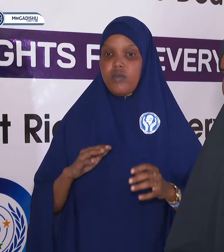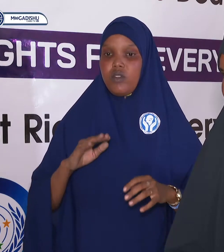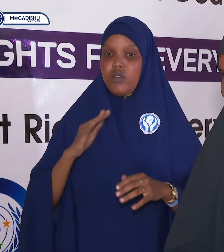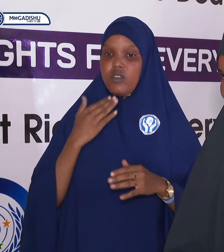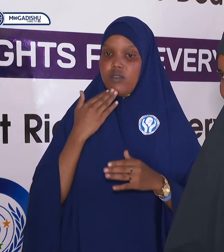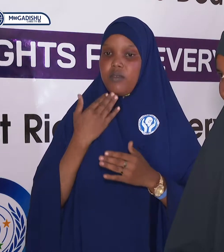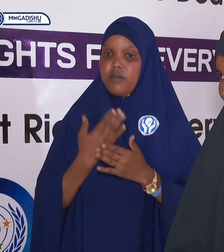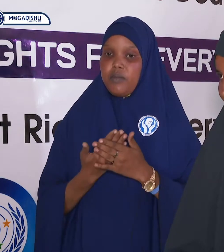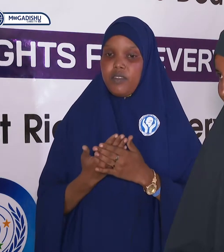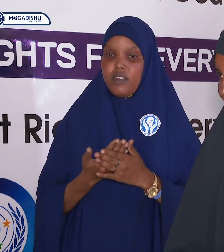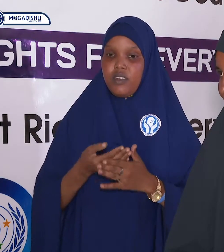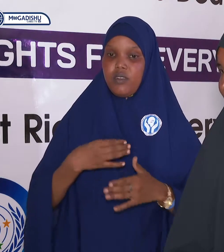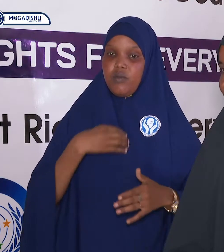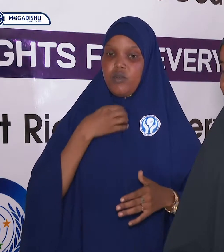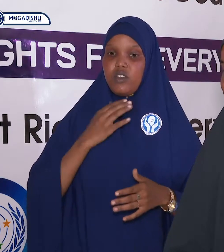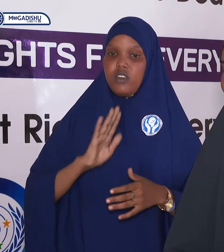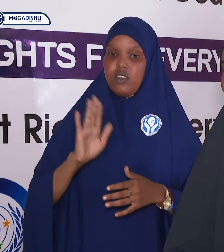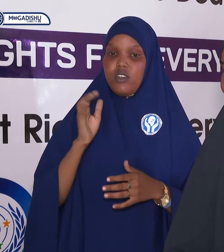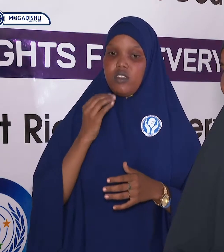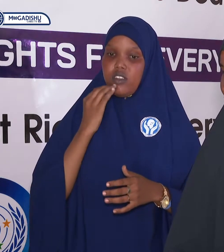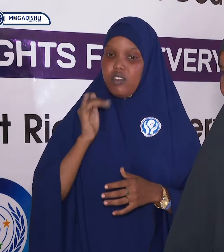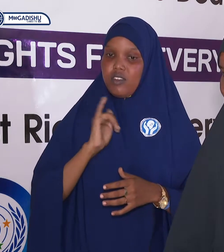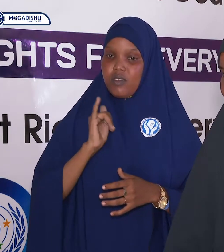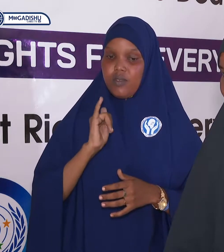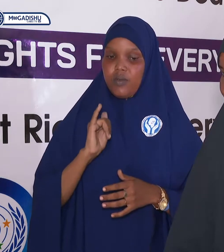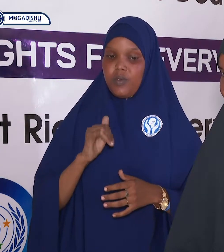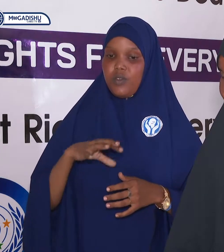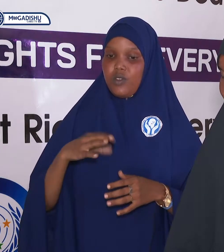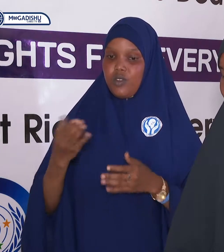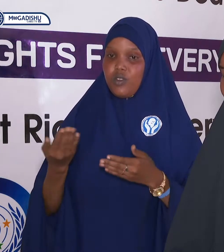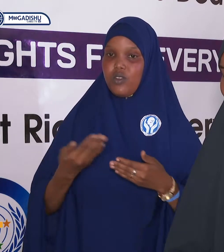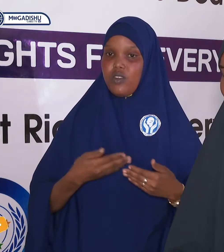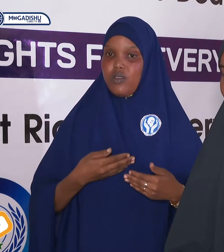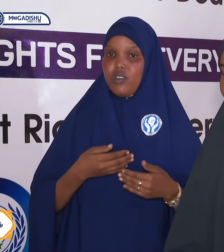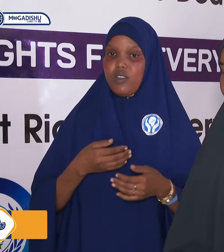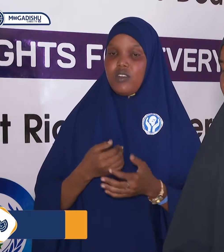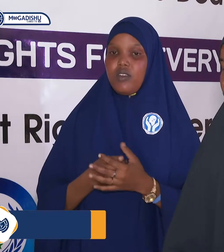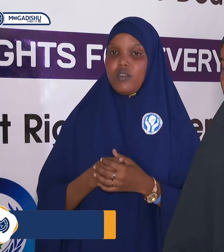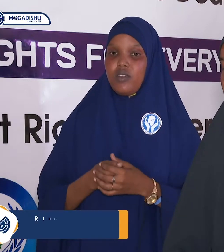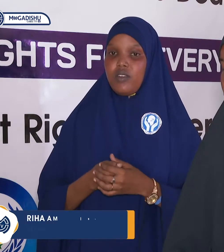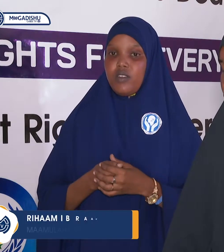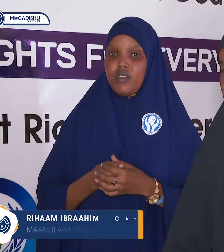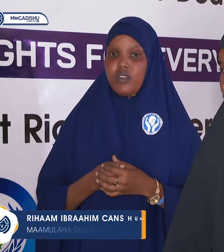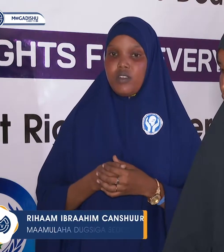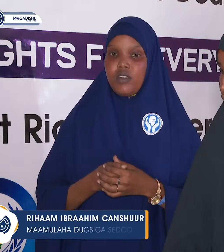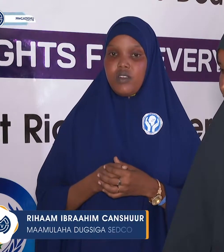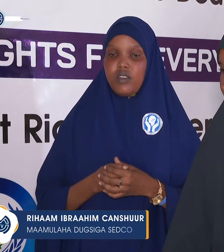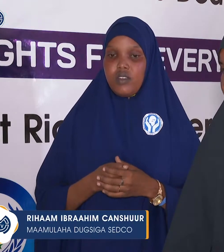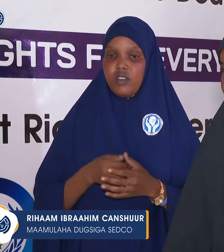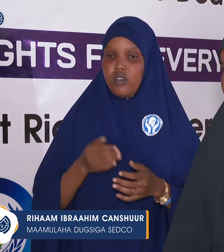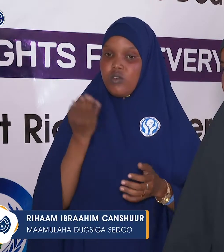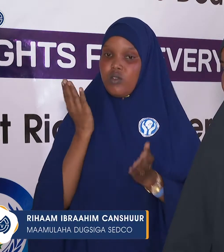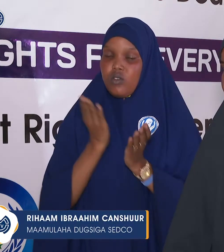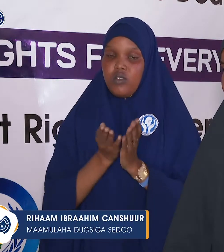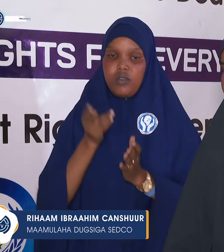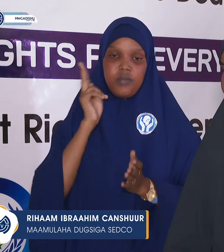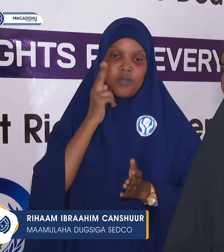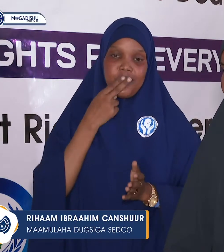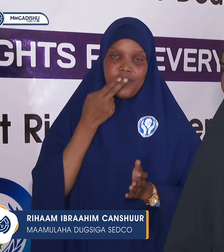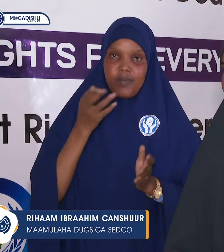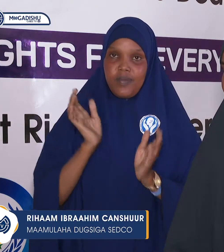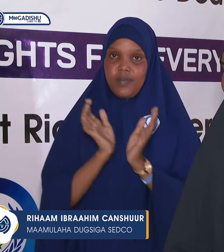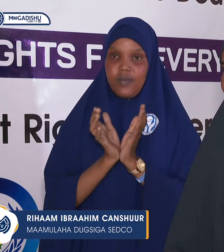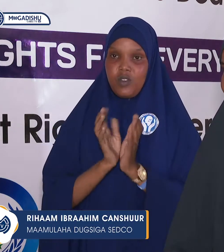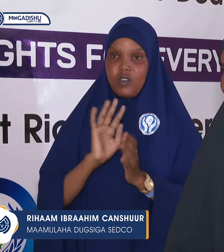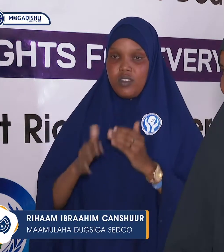waanka madalnaa boqsadan sidoo kale waa idin soo dhawaana soo dhawaada iskuulka dhawalayaasha setco waxaa la